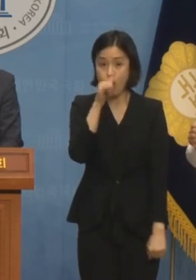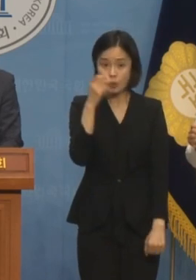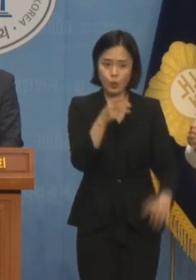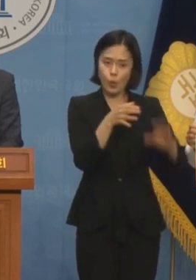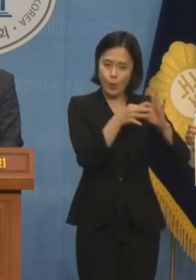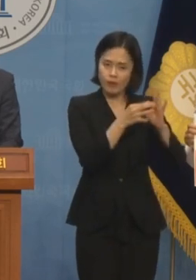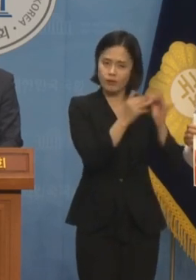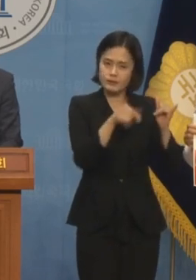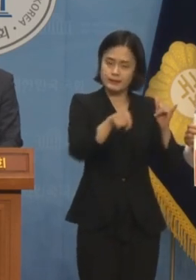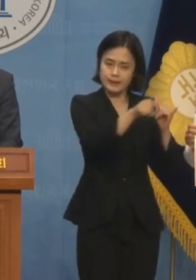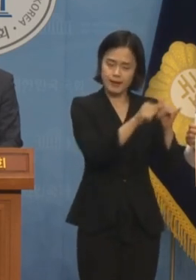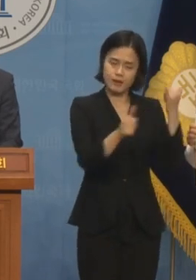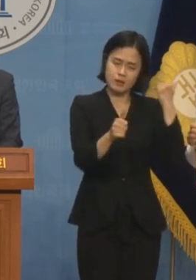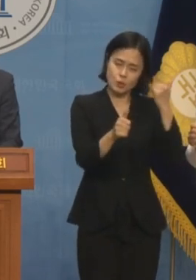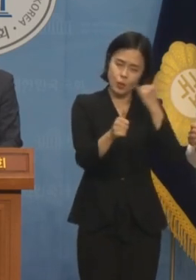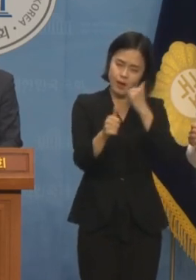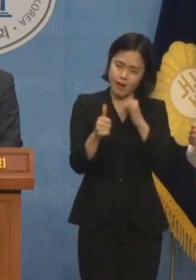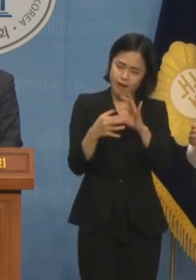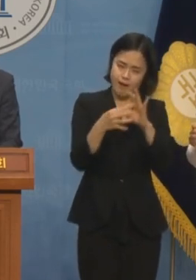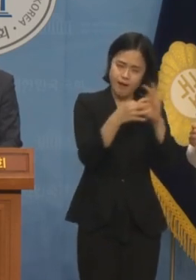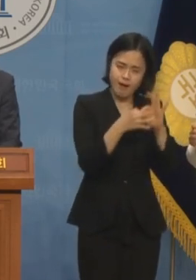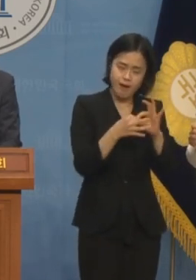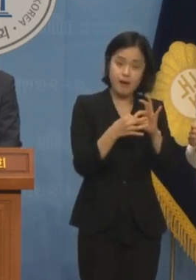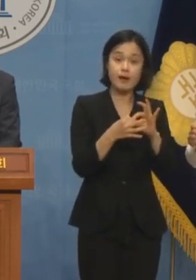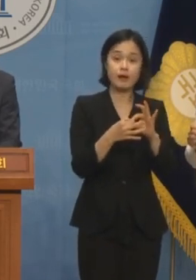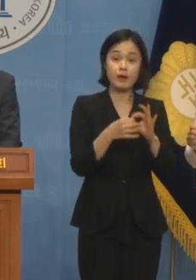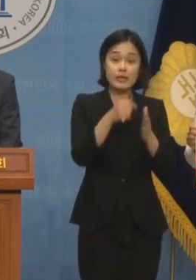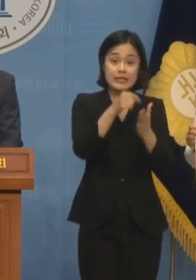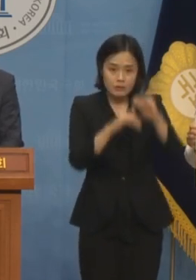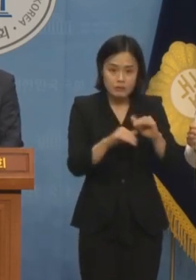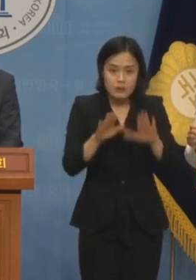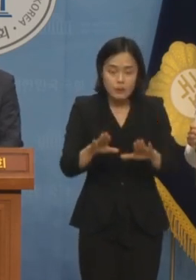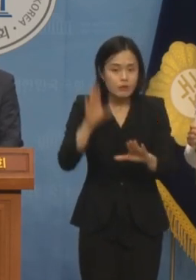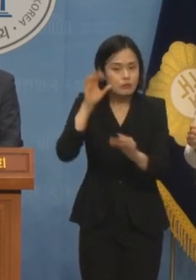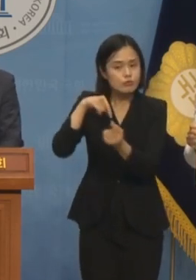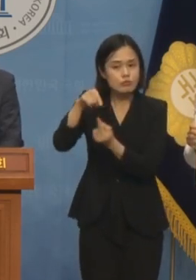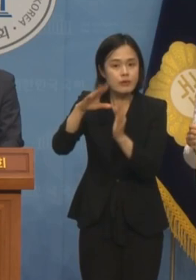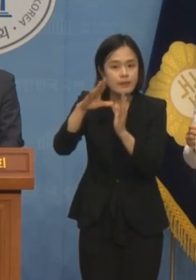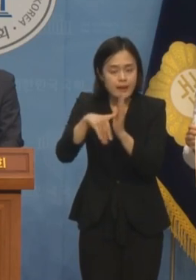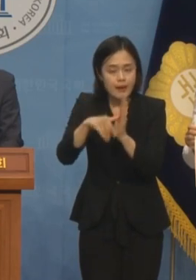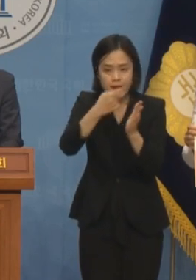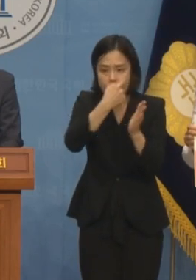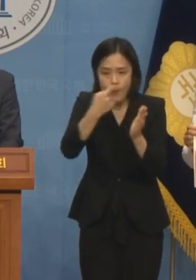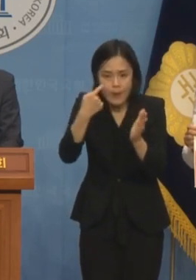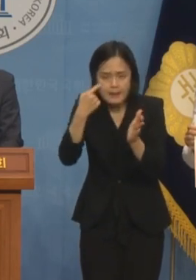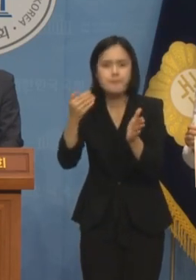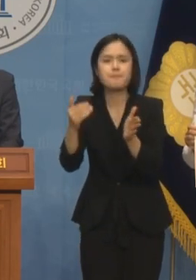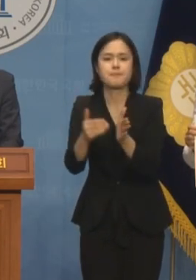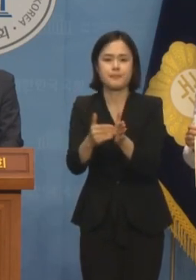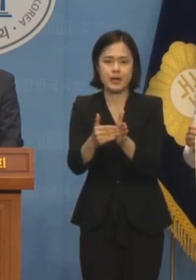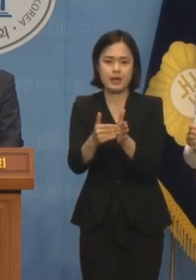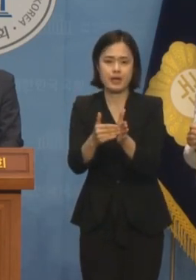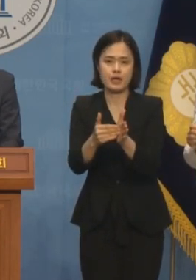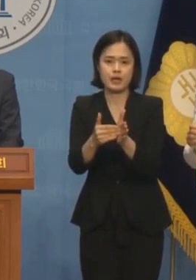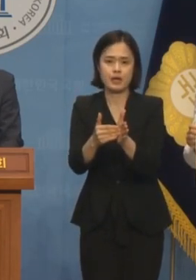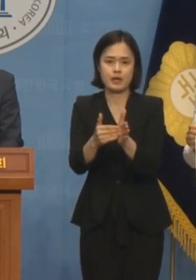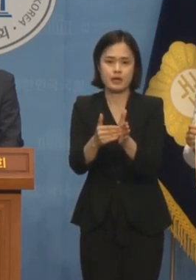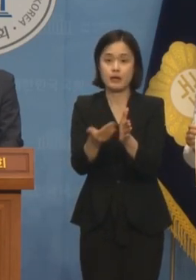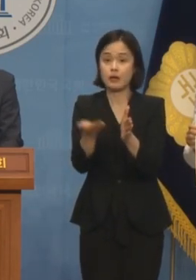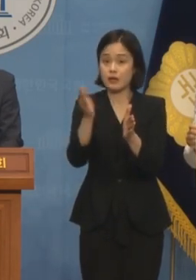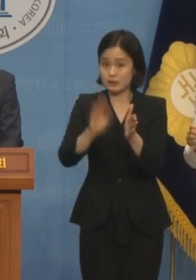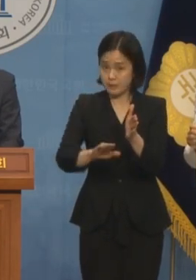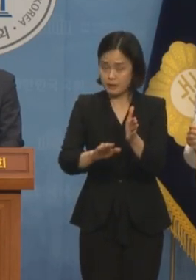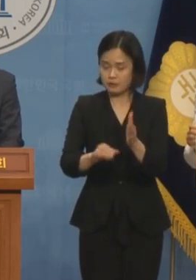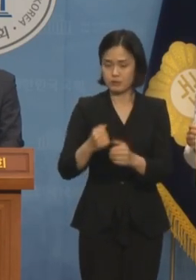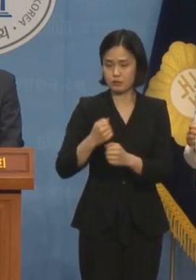기록 등 새로운 사실을 추가로 확인할 수 있는 의미 있는 것입니다. 하지만 군 및